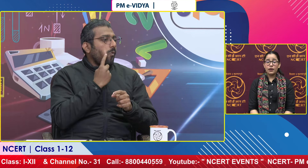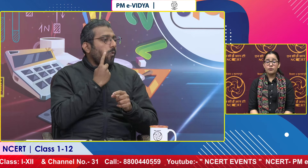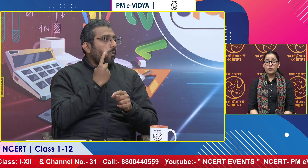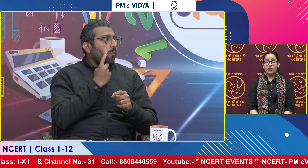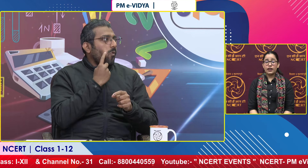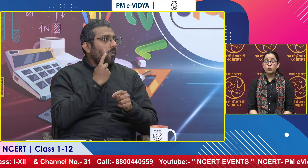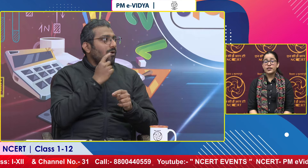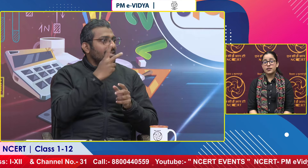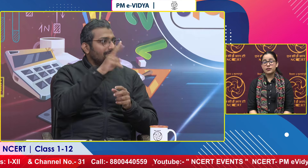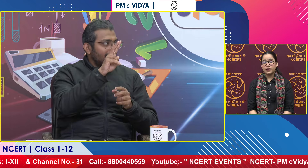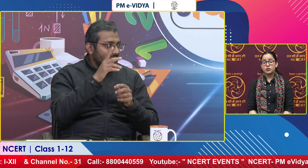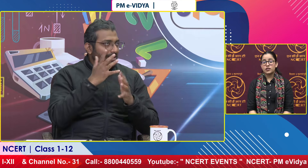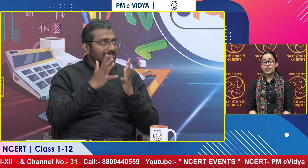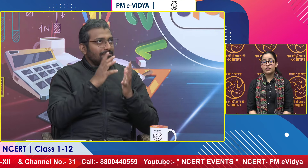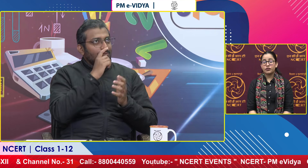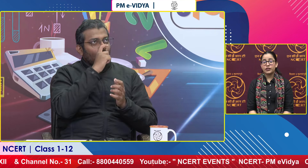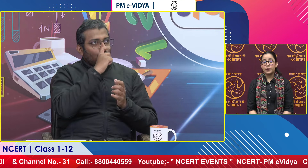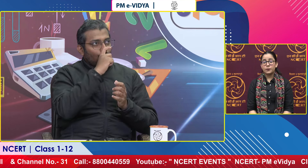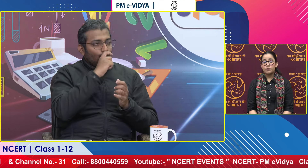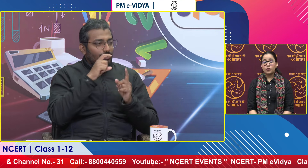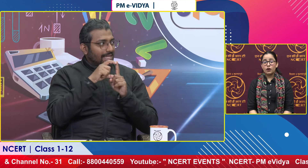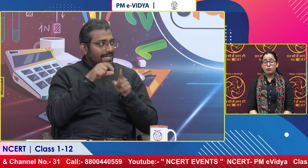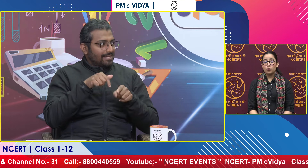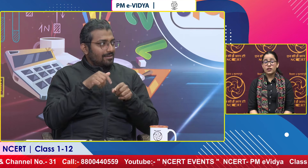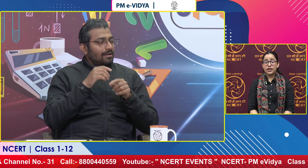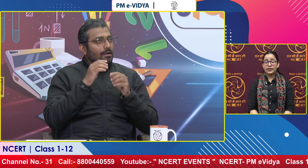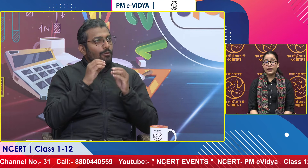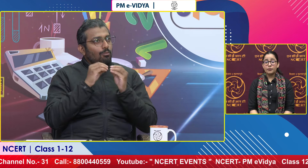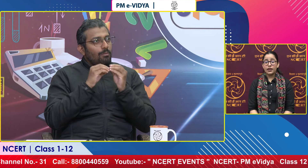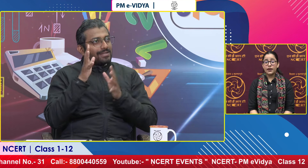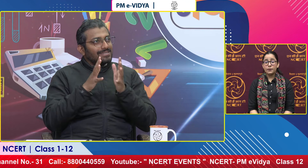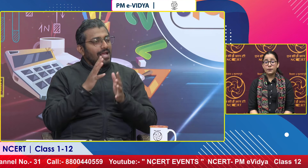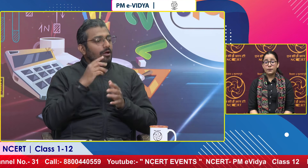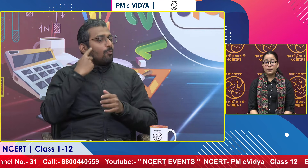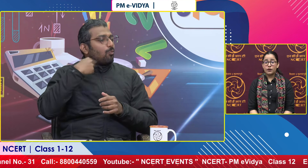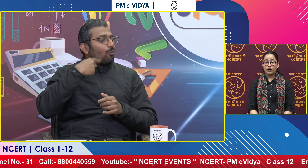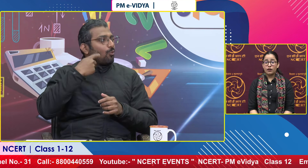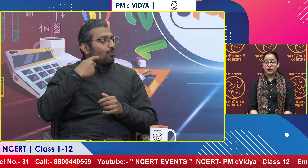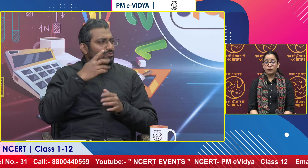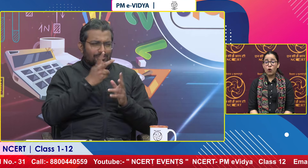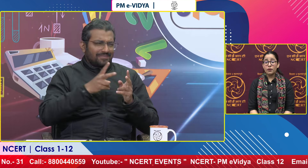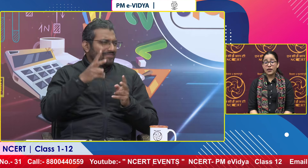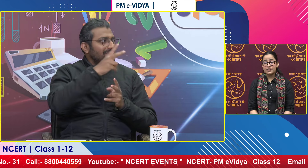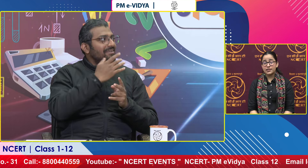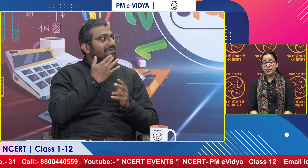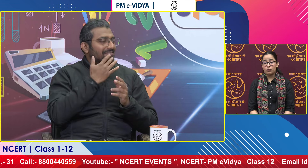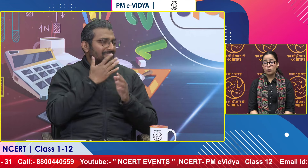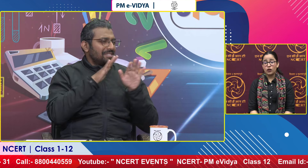में रेड को ऐसे करते हैं, उसका साइन डिफरेंट है। ब्लू का साइन दिल्ली में है, बॉम्बे में ऐसा साइन है ब्लू